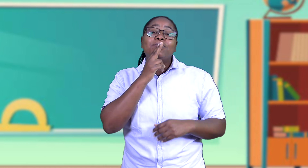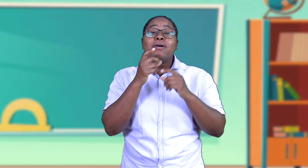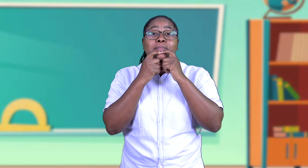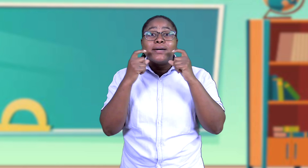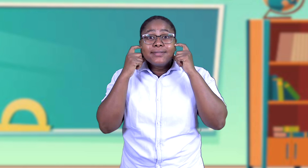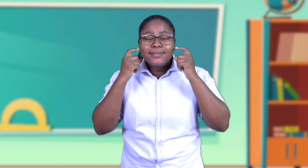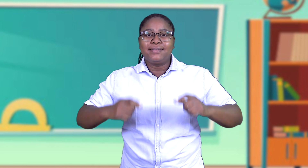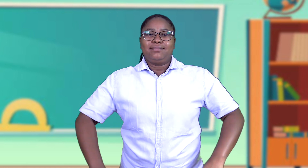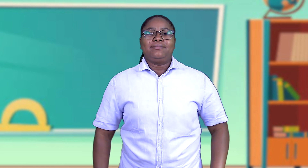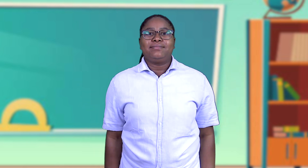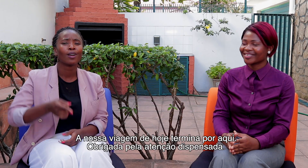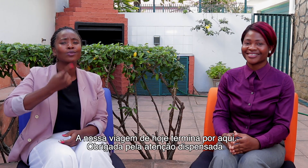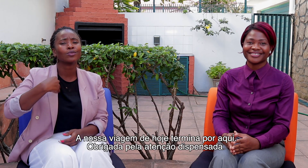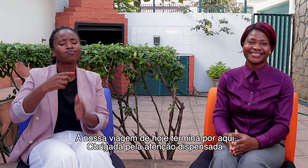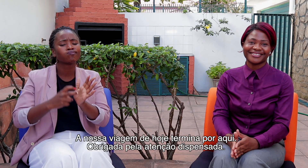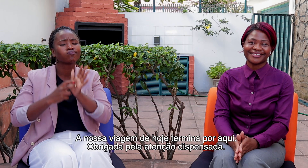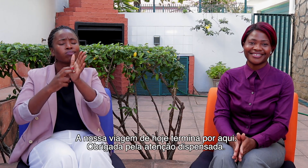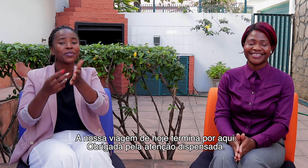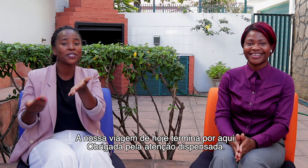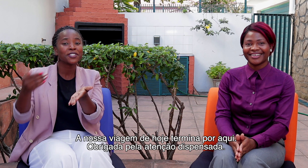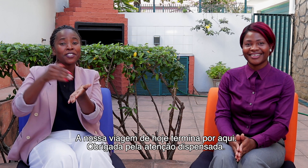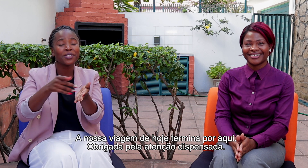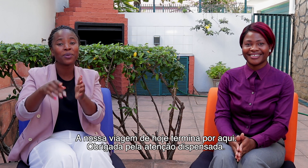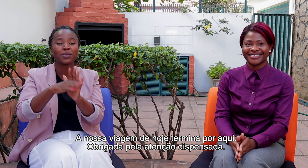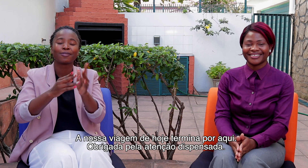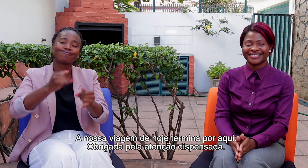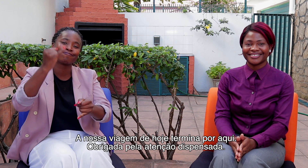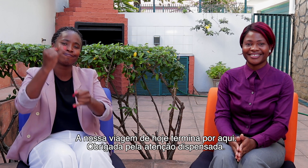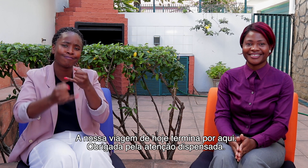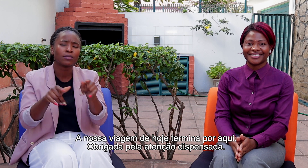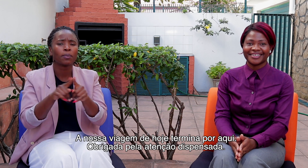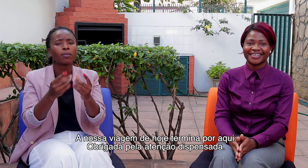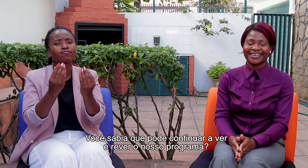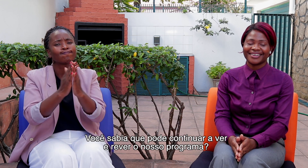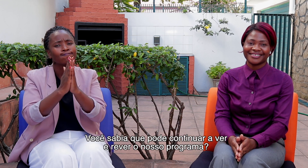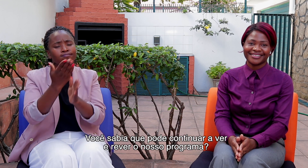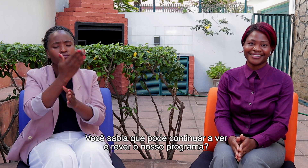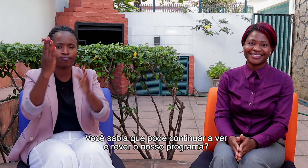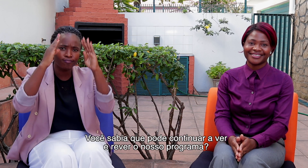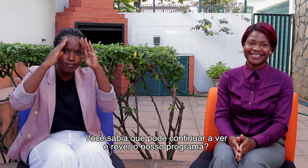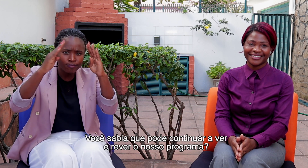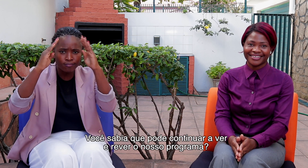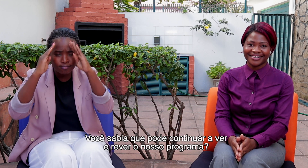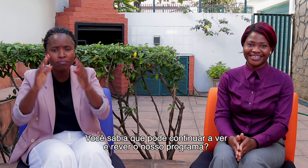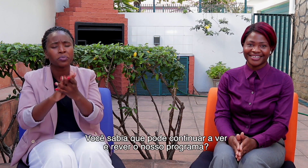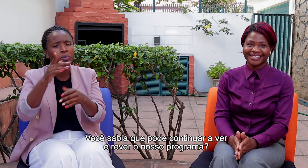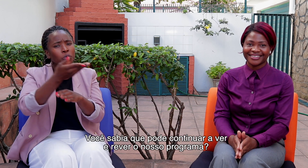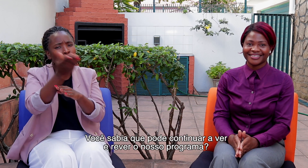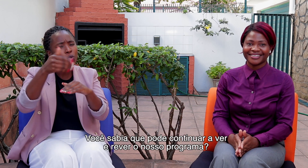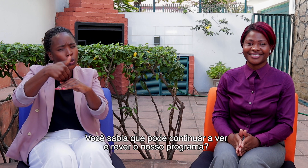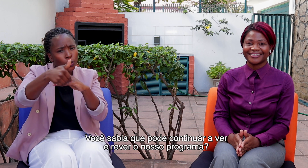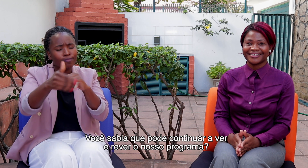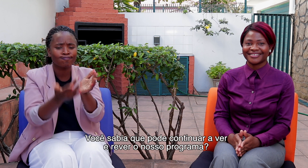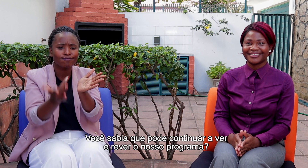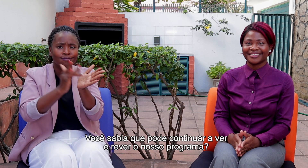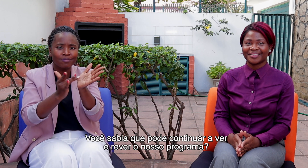A nossa viagem de hoje termina por aqui. Obrigada pela atenção dispensada. Você sabia que pode continuar a ver e rever